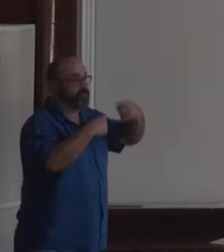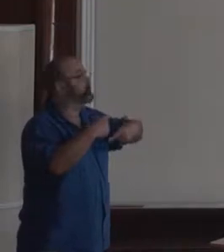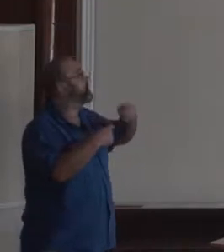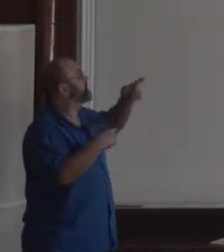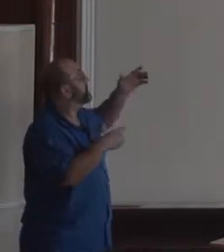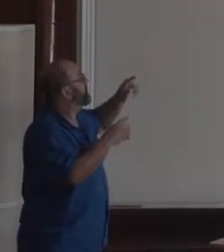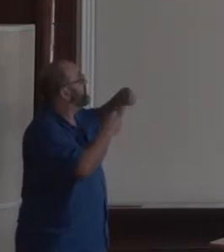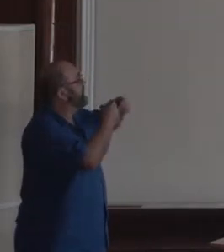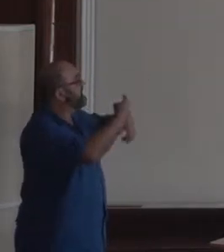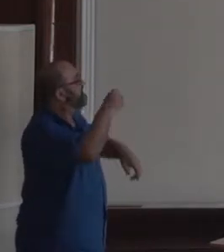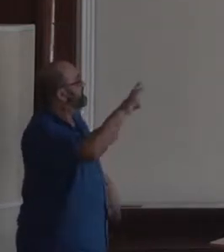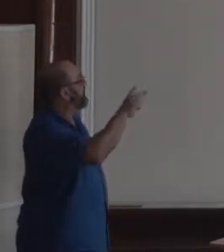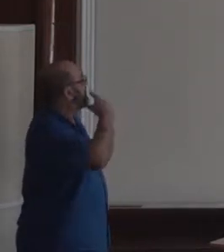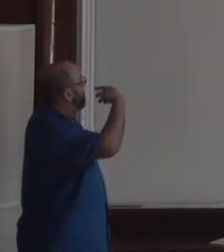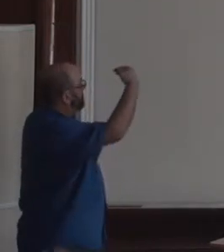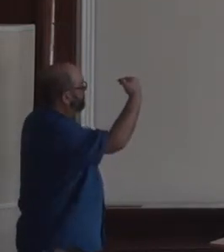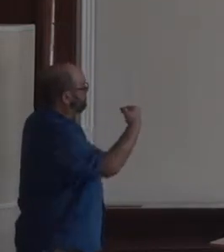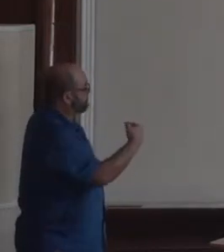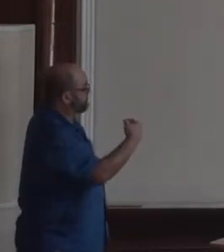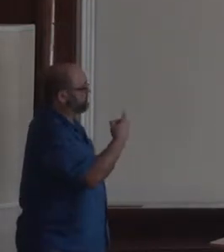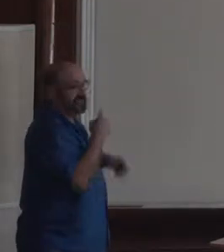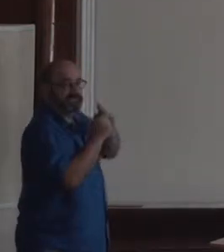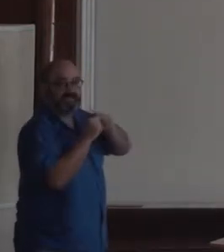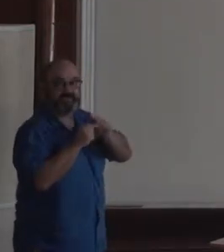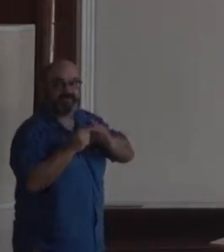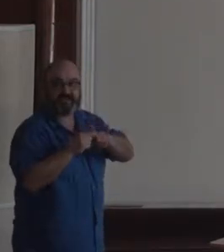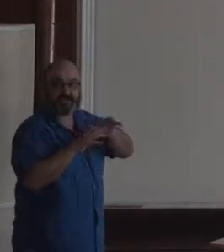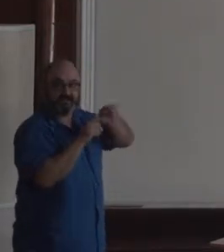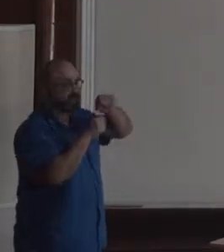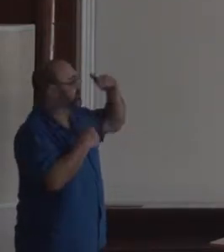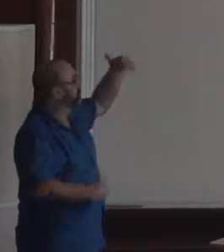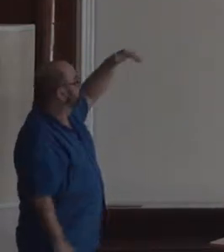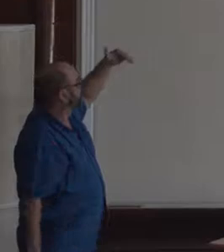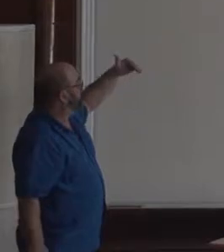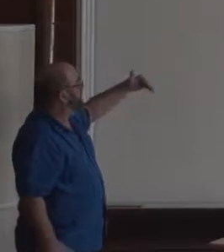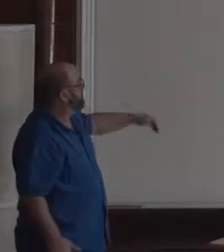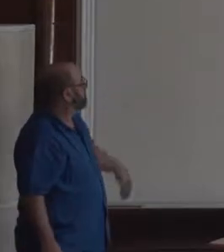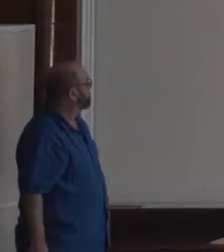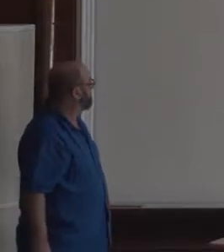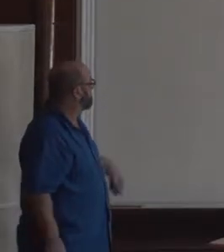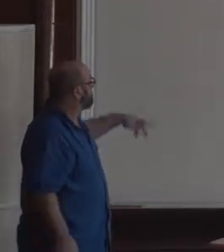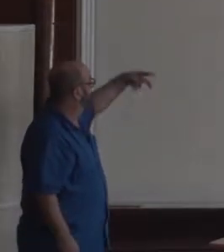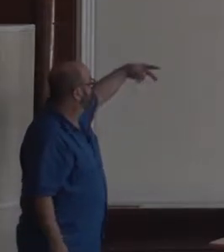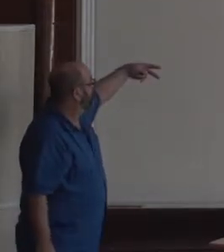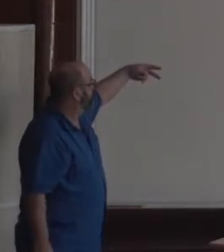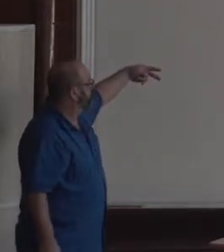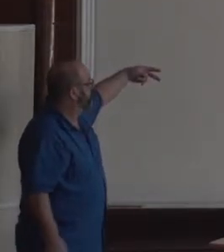mettre l'option -V pour voir le détail de chaque test exécuté. J'ai deux petits